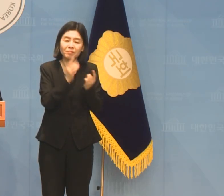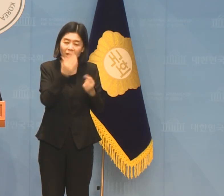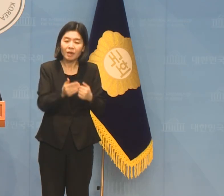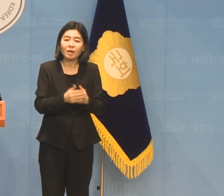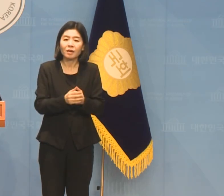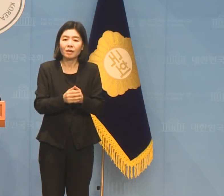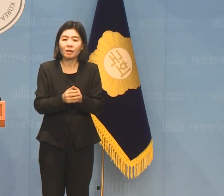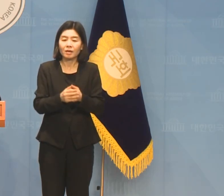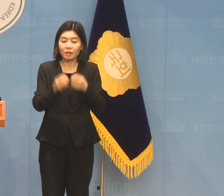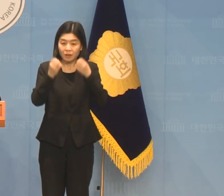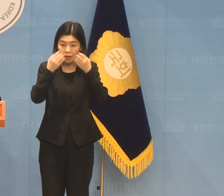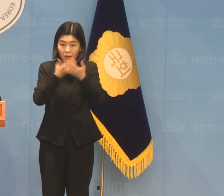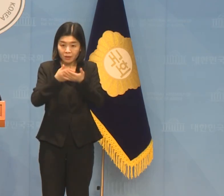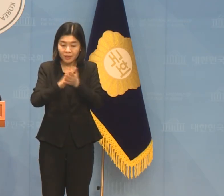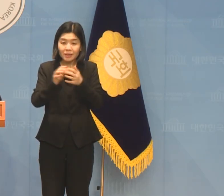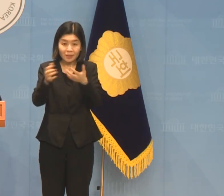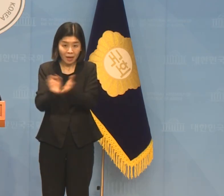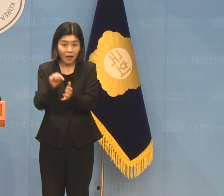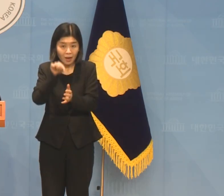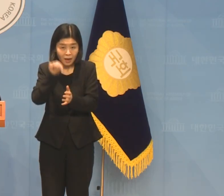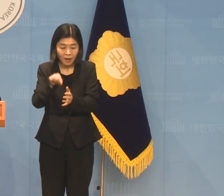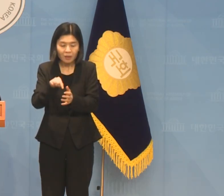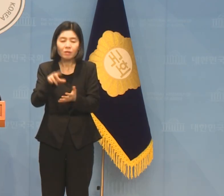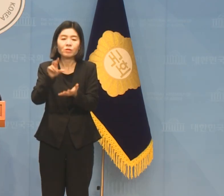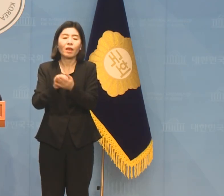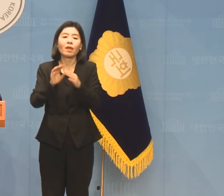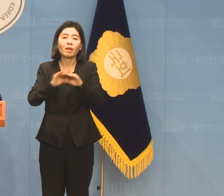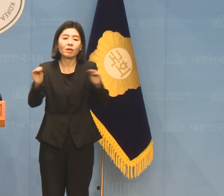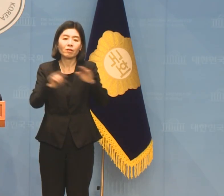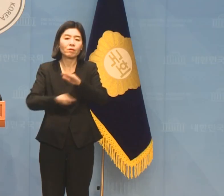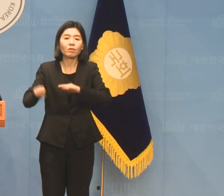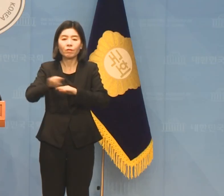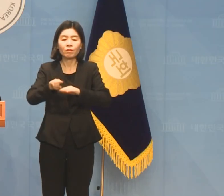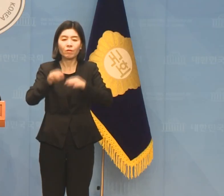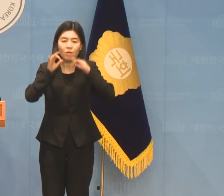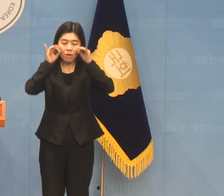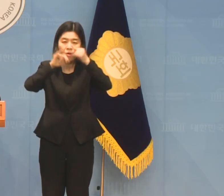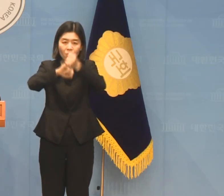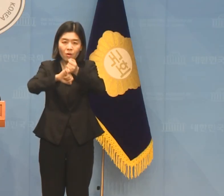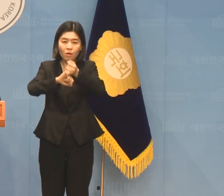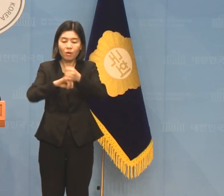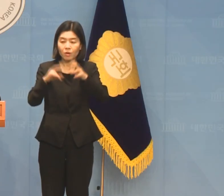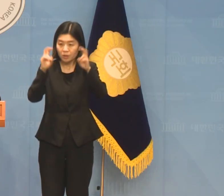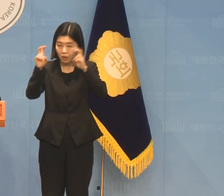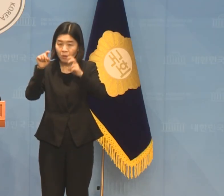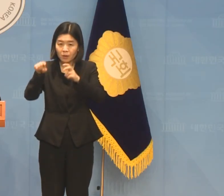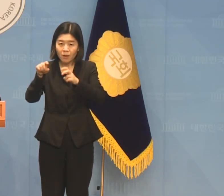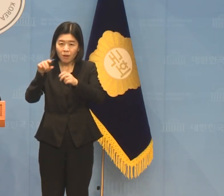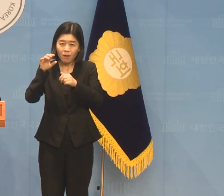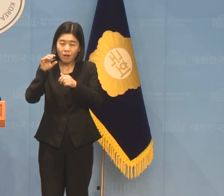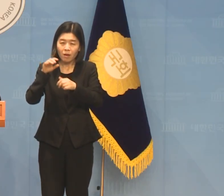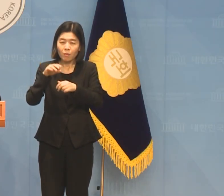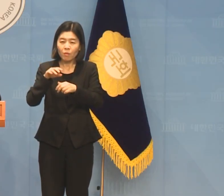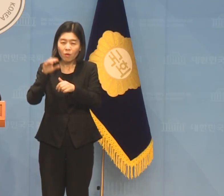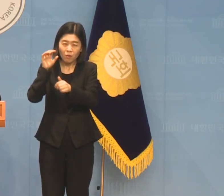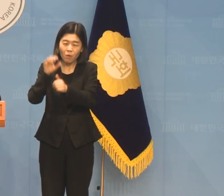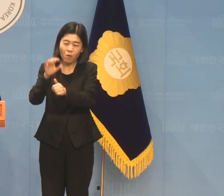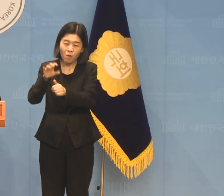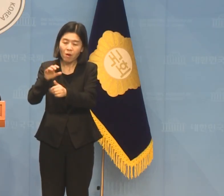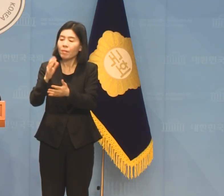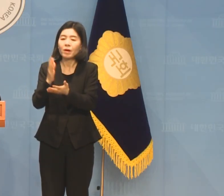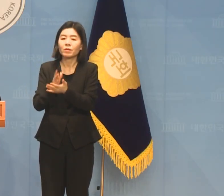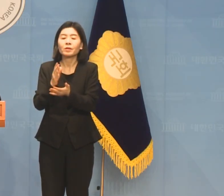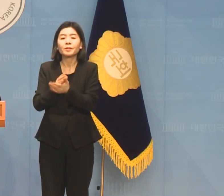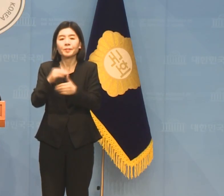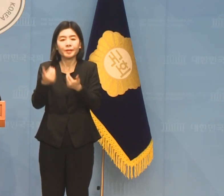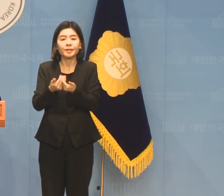개혁신당은 이 문제들을 해결하는데 앞장설 것입니다. 기업에 대한 불합리한 공격에 단호히 반대하며 진정한